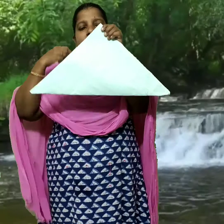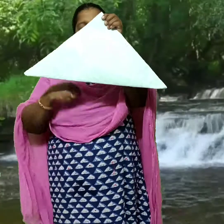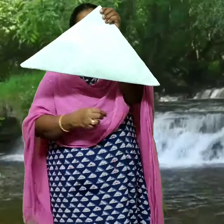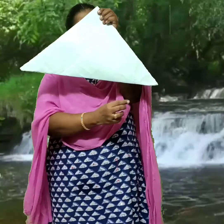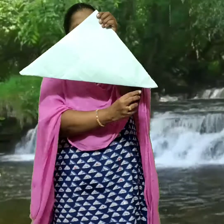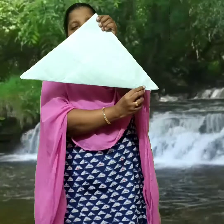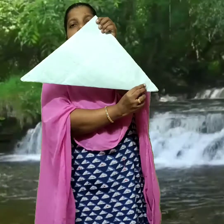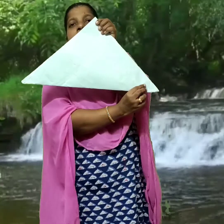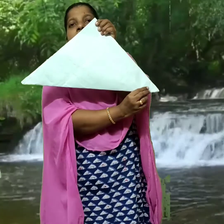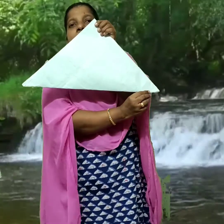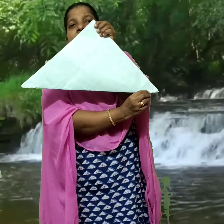വെർട്ടിസസ്